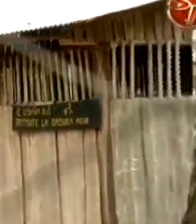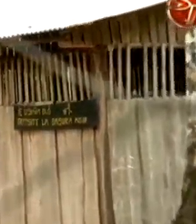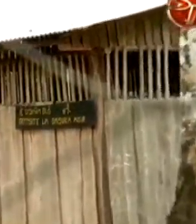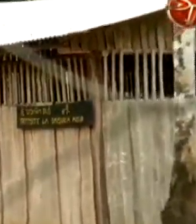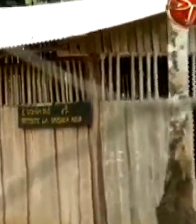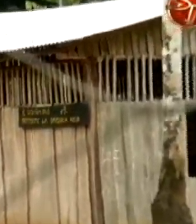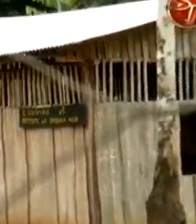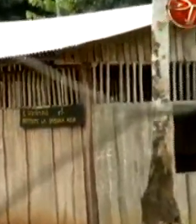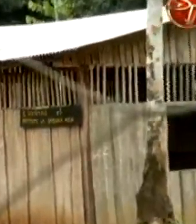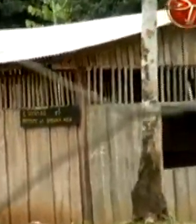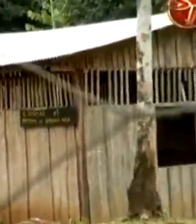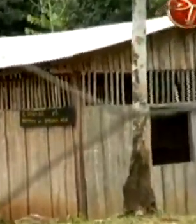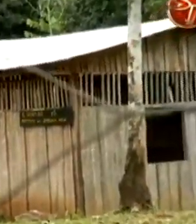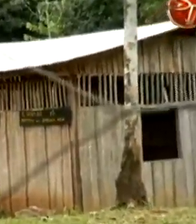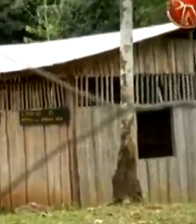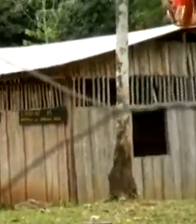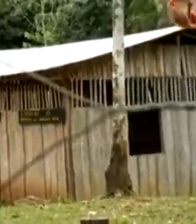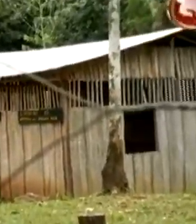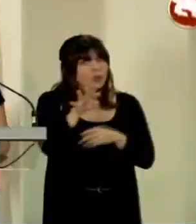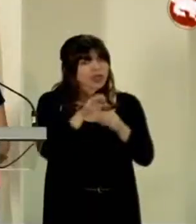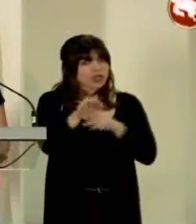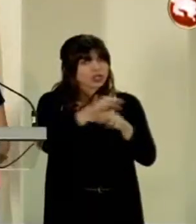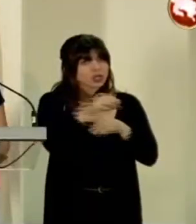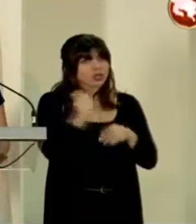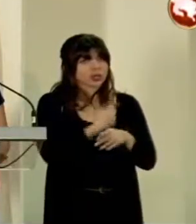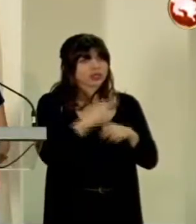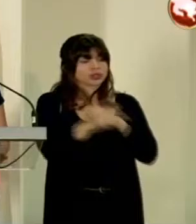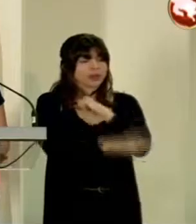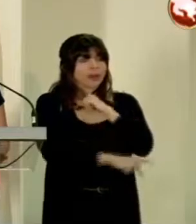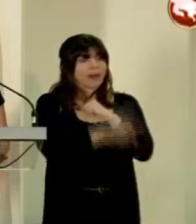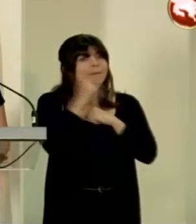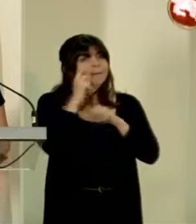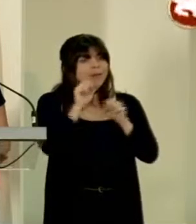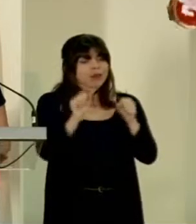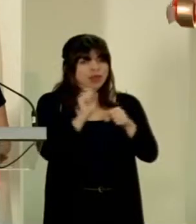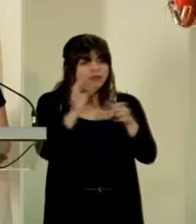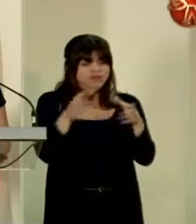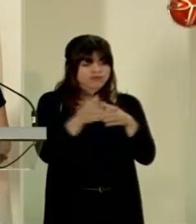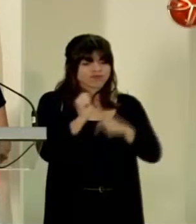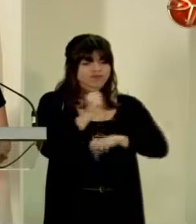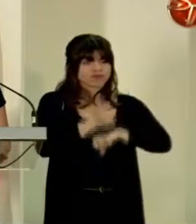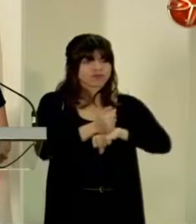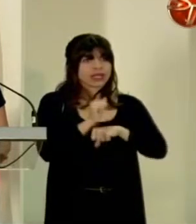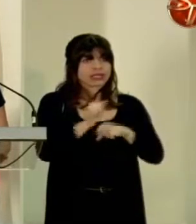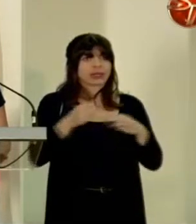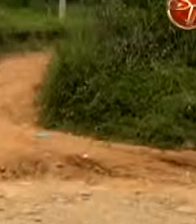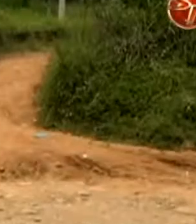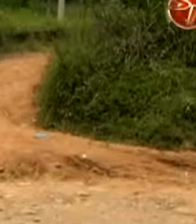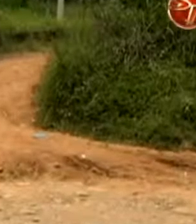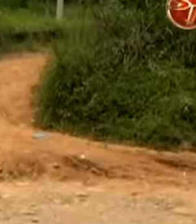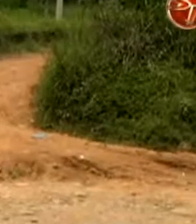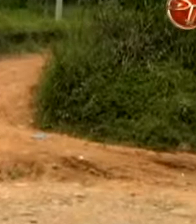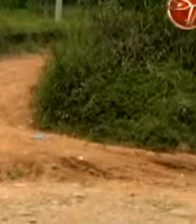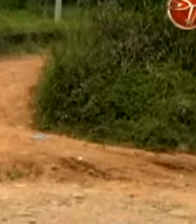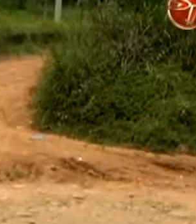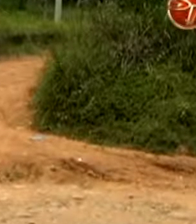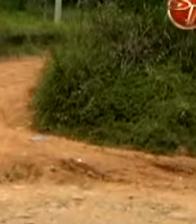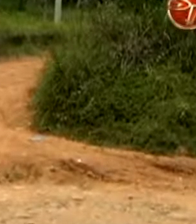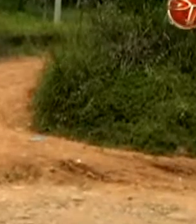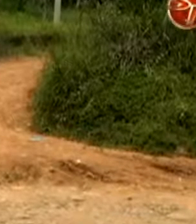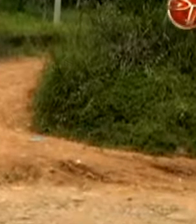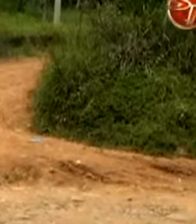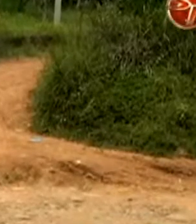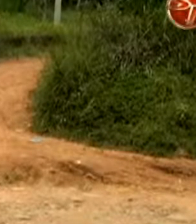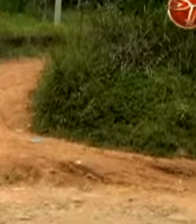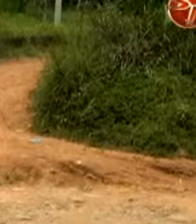participativo que incluya a los 24 territorios de nuestro país para consolidar este mecanismo de consulta. La